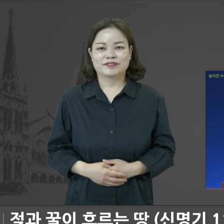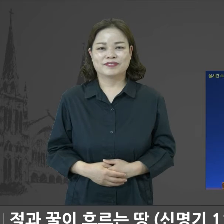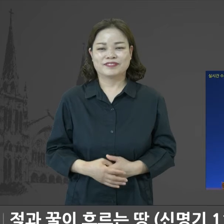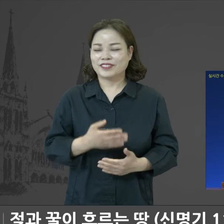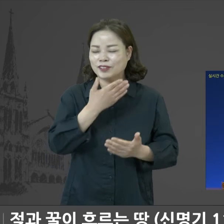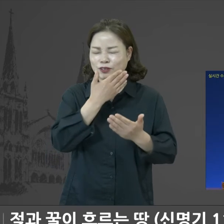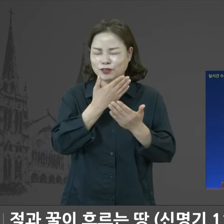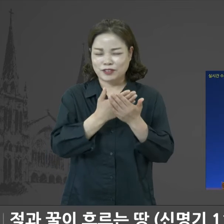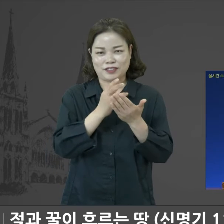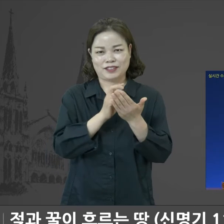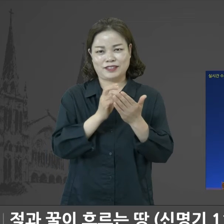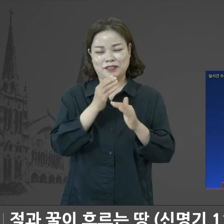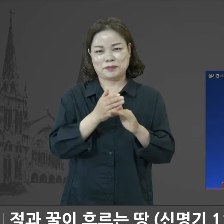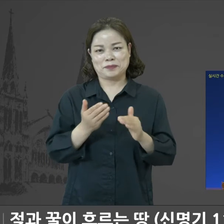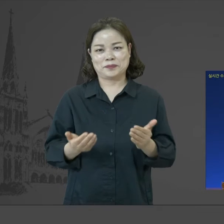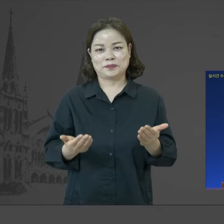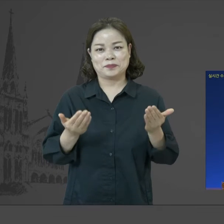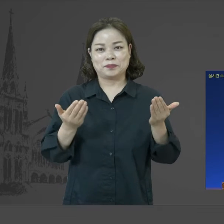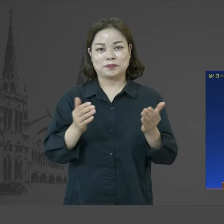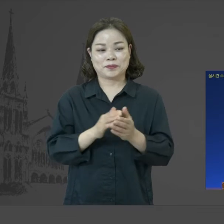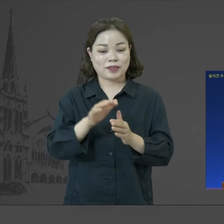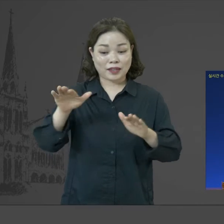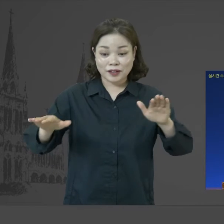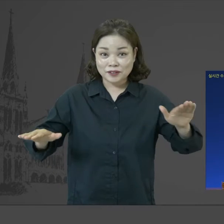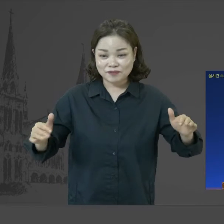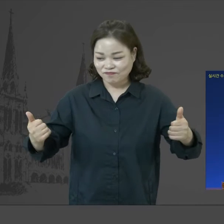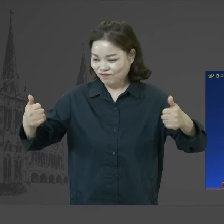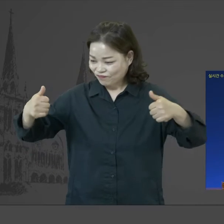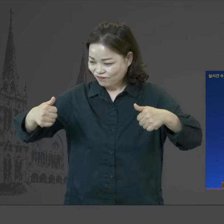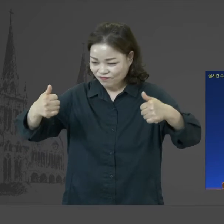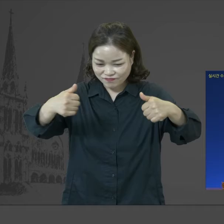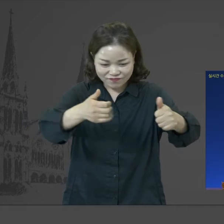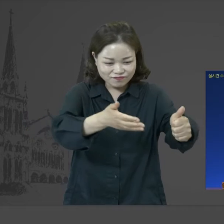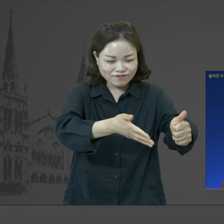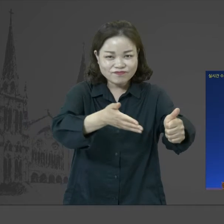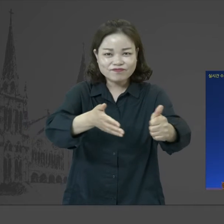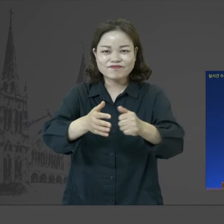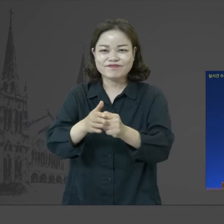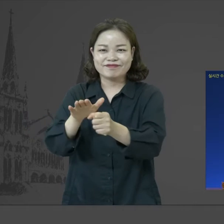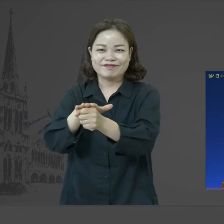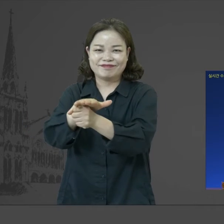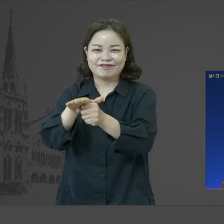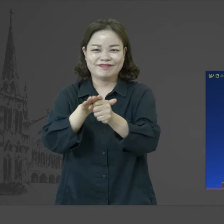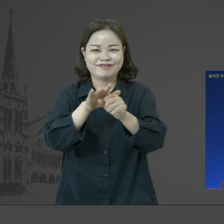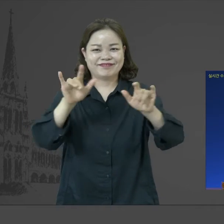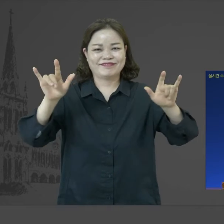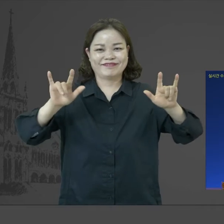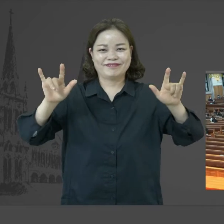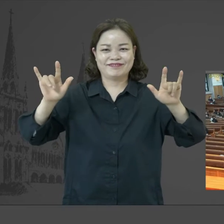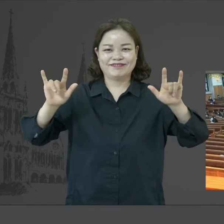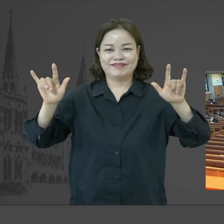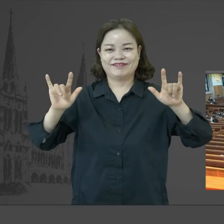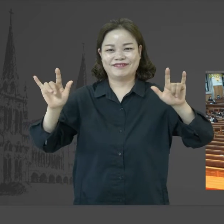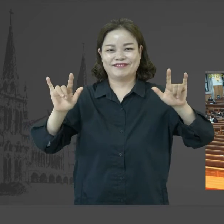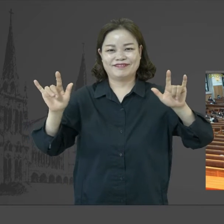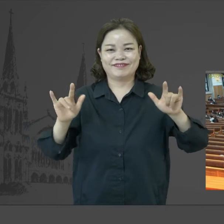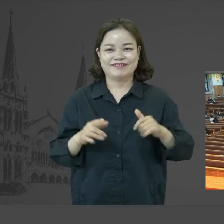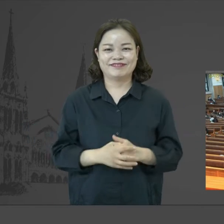귀한 찬양 감사드립니다. 우리 좌우에 계신 분들과 한번 인사 나누도록 하겠습니다. 사랑합니다.